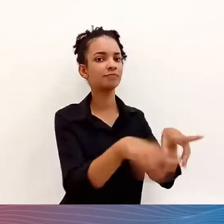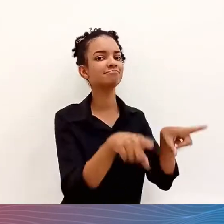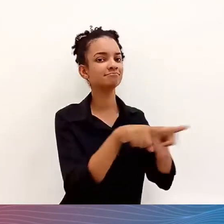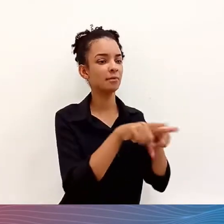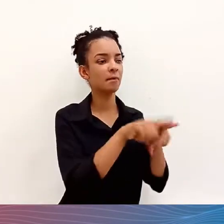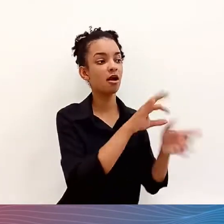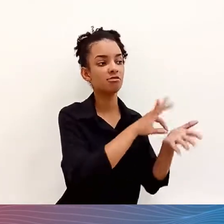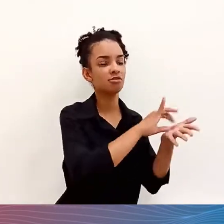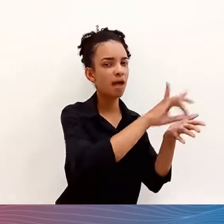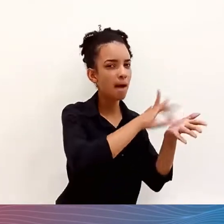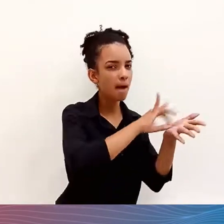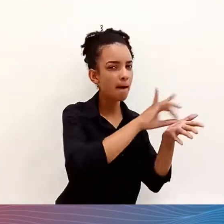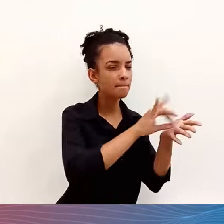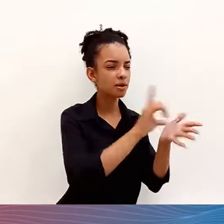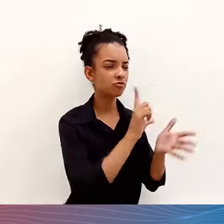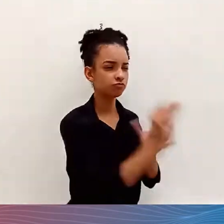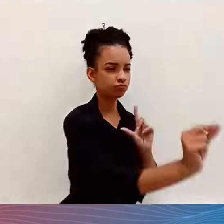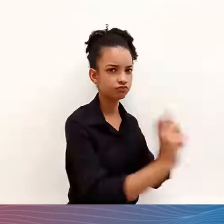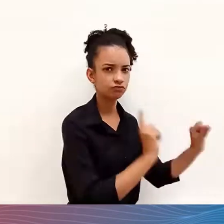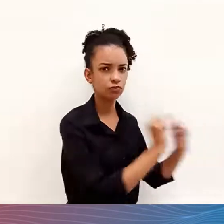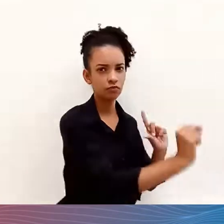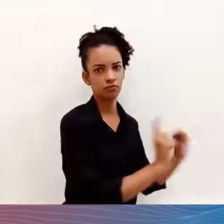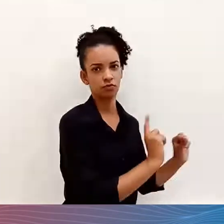fim, irmãos, a vitória será sua.